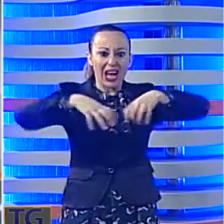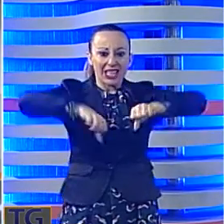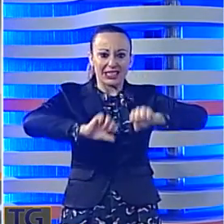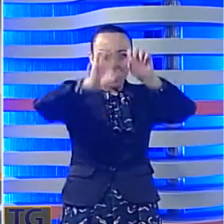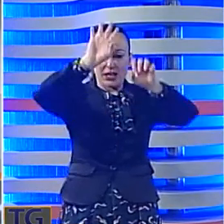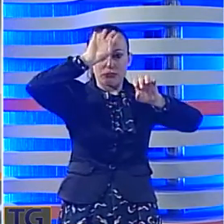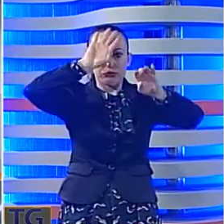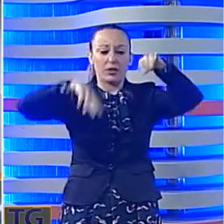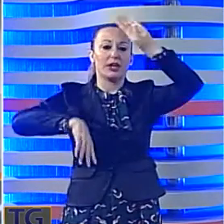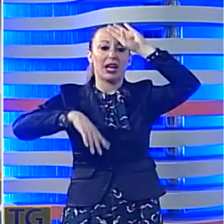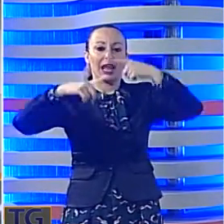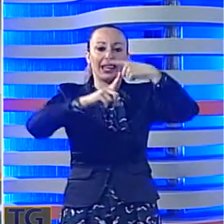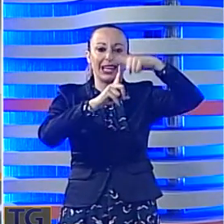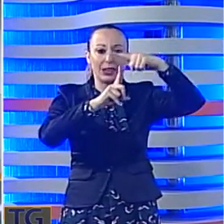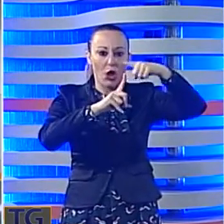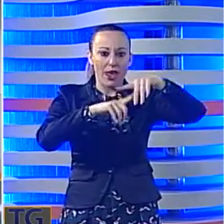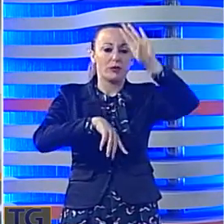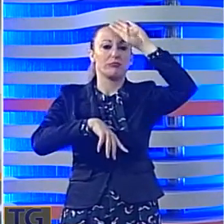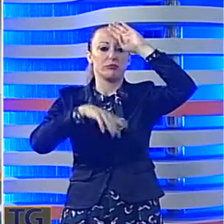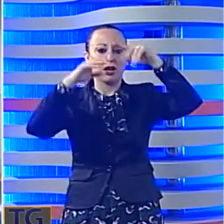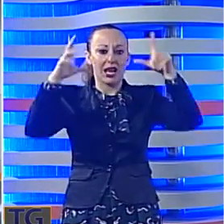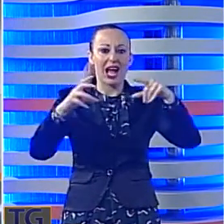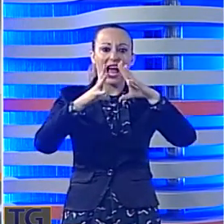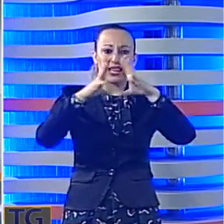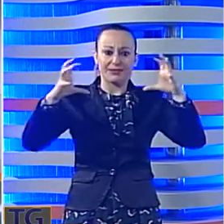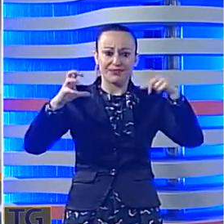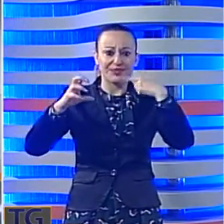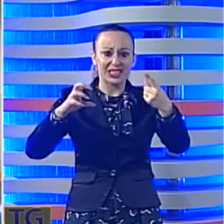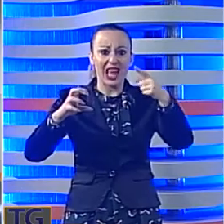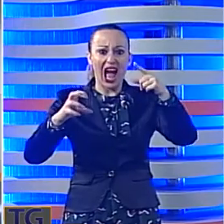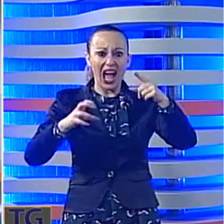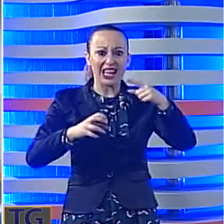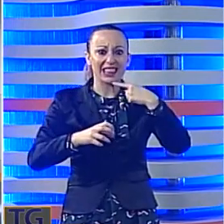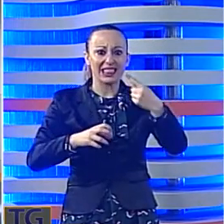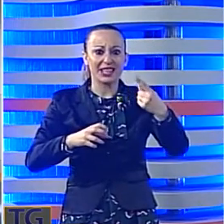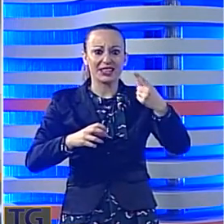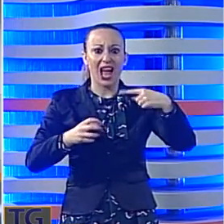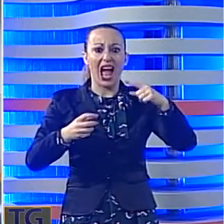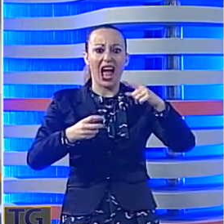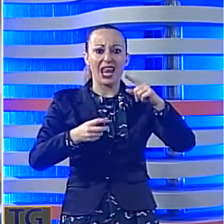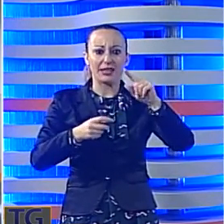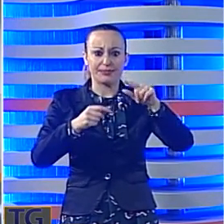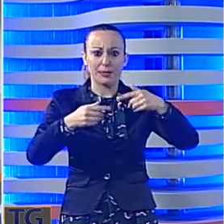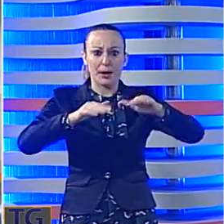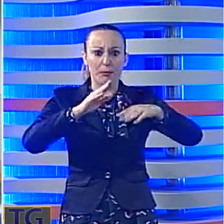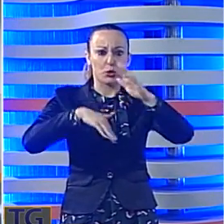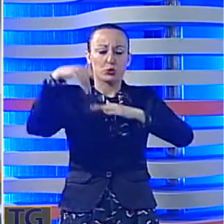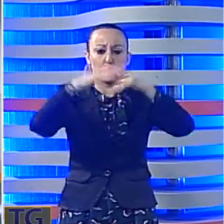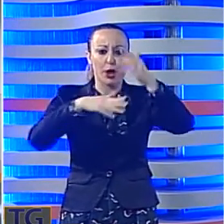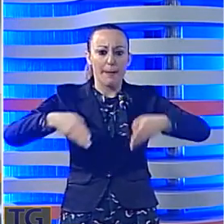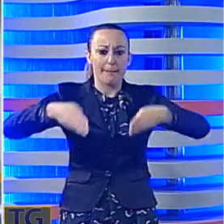dagli arresti domiciliari. Si tratta di Francesco Jevoli.